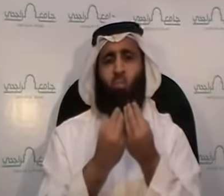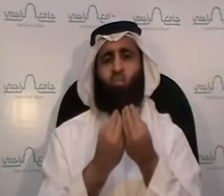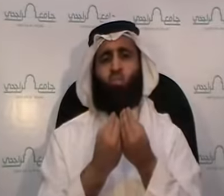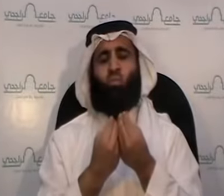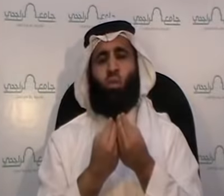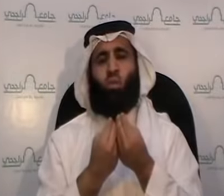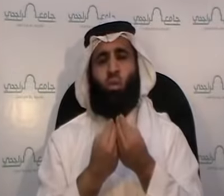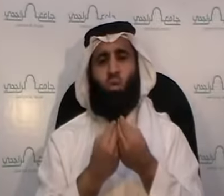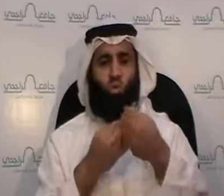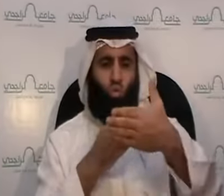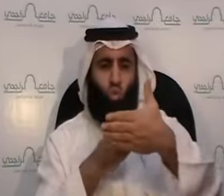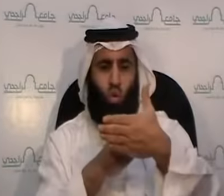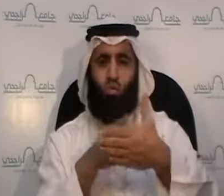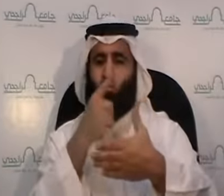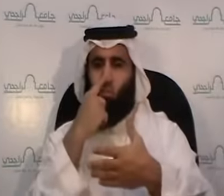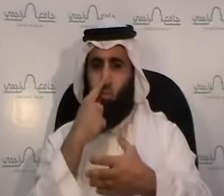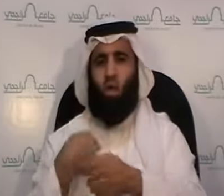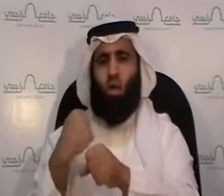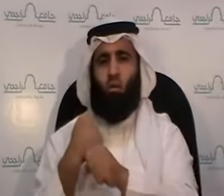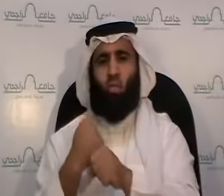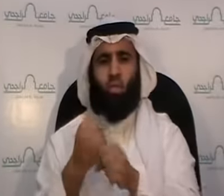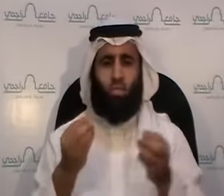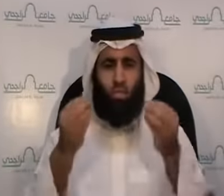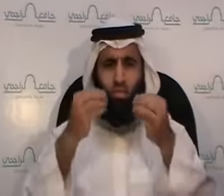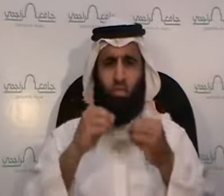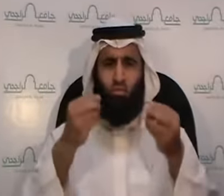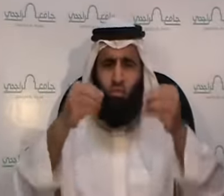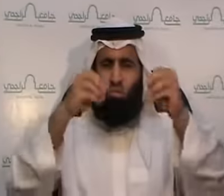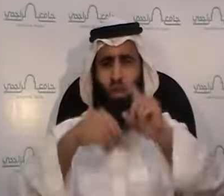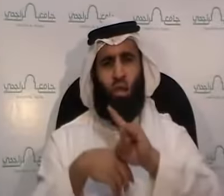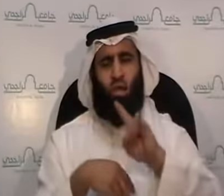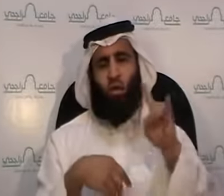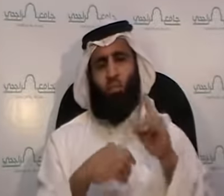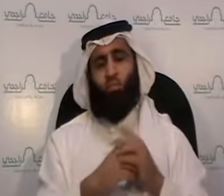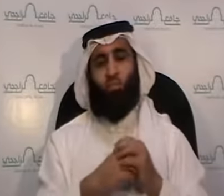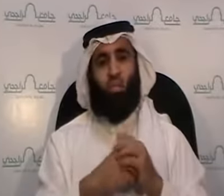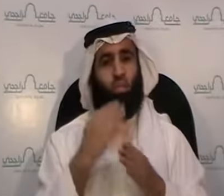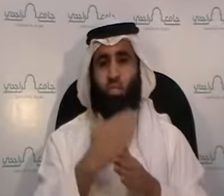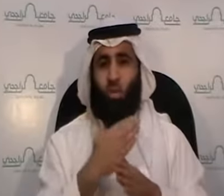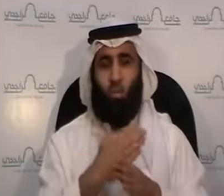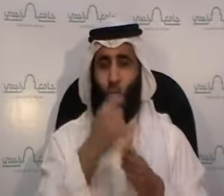حدودها وعدم تجاوزها، فهي صادرة من رب الأرباب